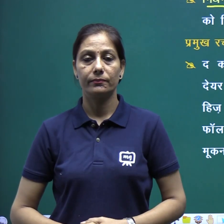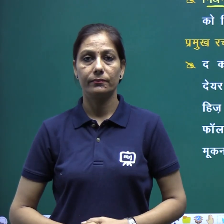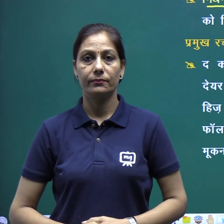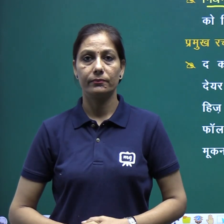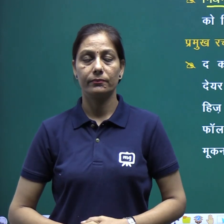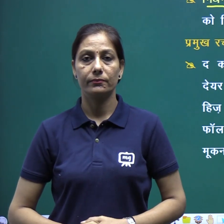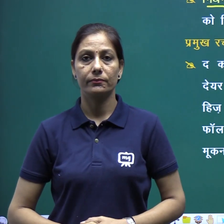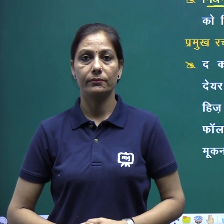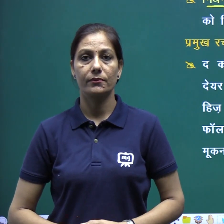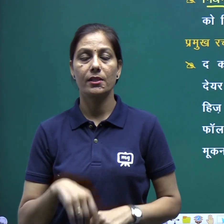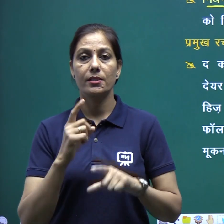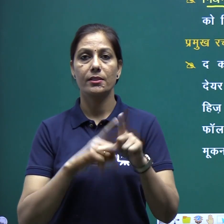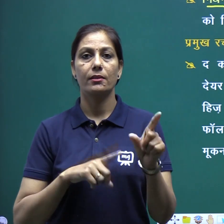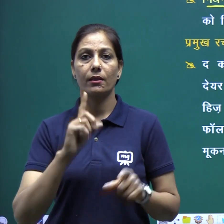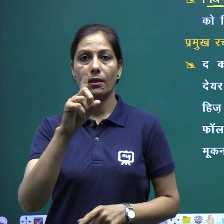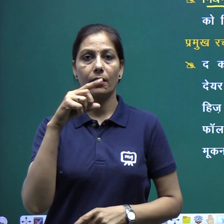सन 1956 में